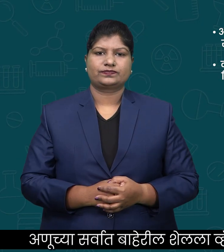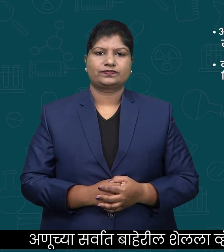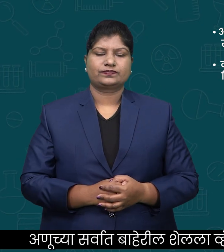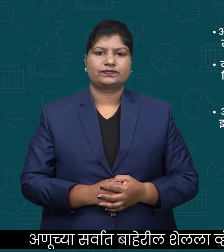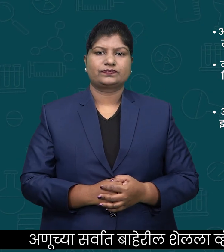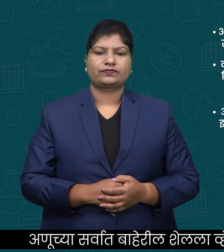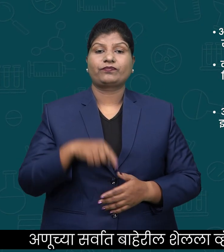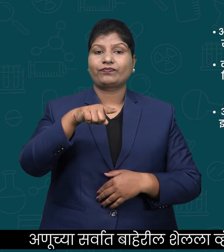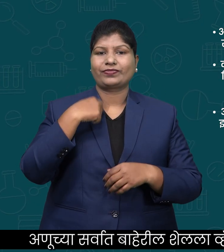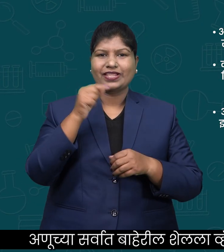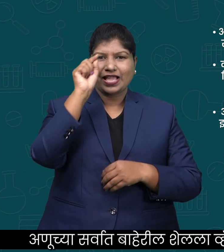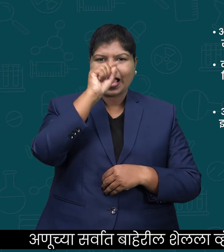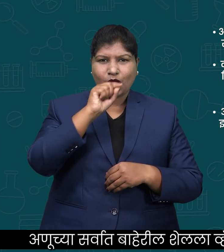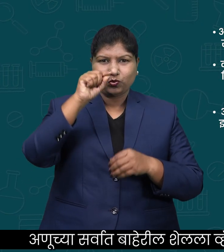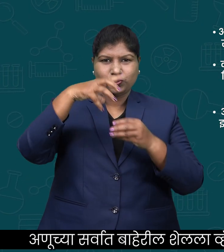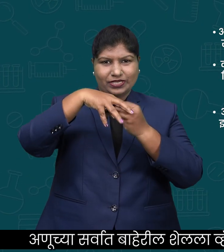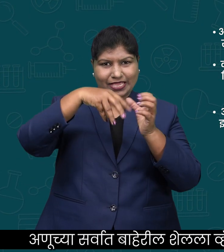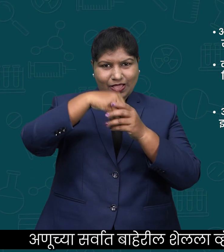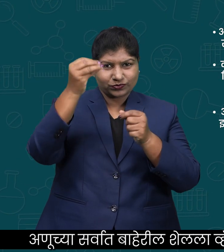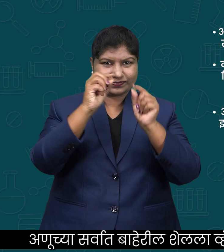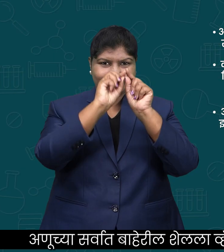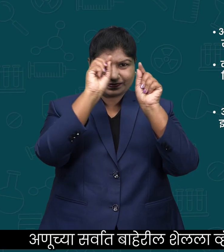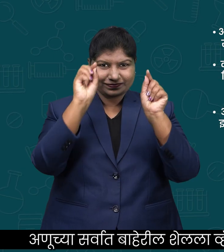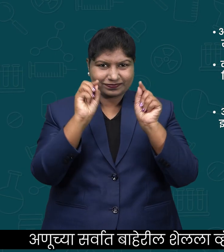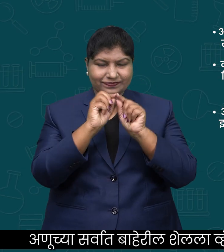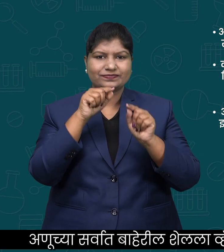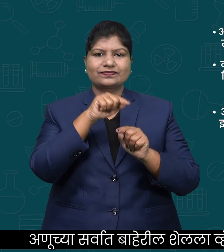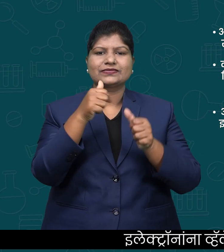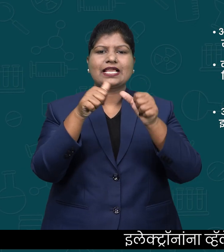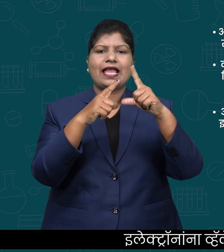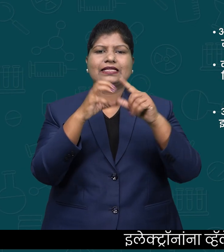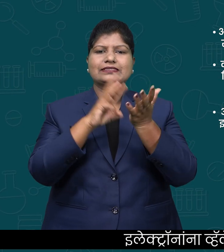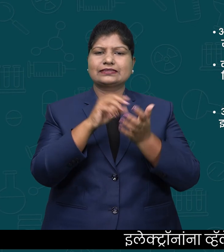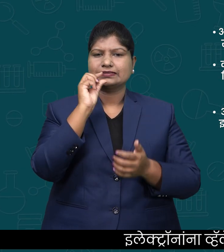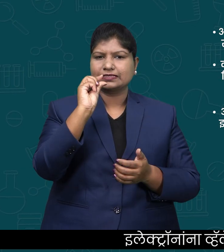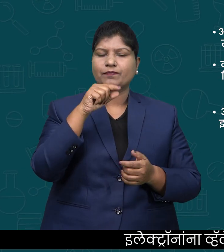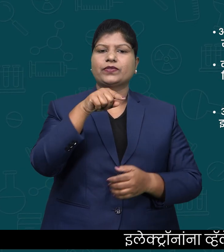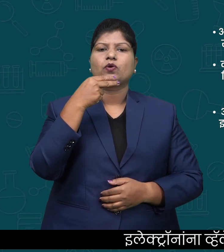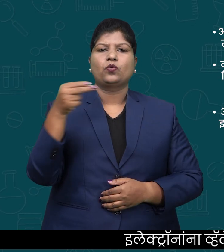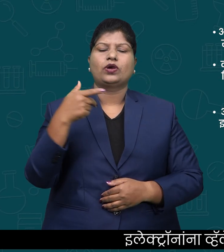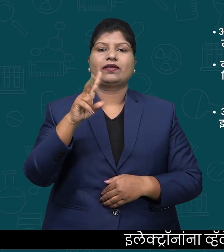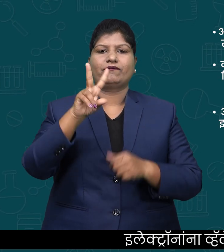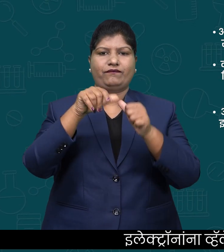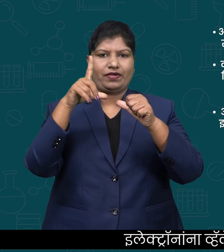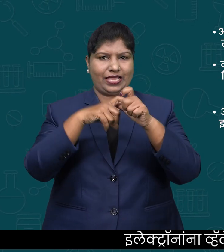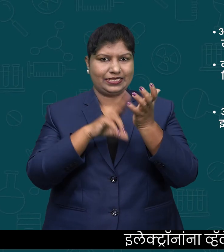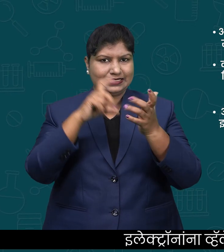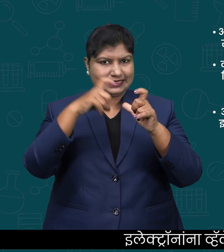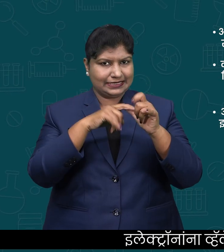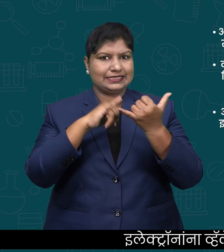अणूच्या सर्वात बाहेरील शेलला व्हॅलेन्स शेल म्हणतात आणि या शेलमधील इलेक्ट्रॉनांना व्हॅलेन्स इलेक्ट्रॉन म्हणतात.